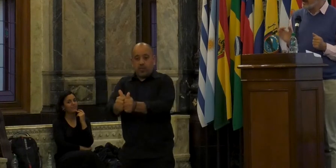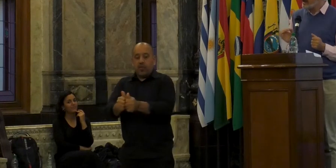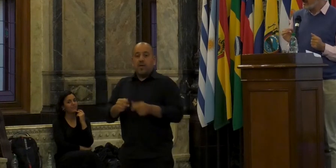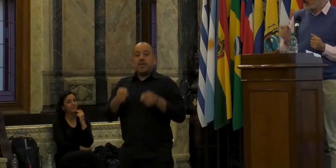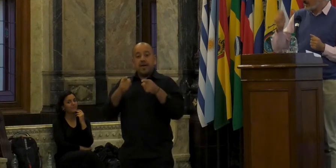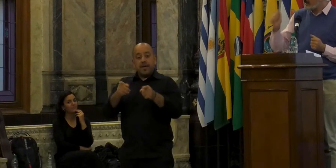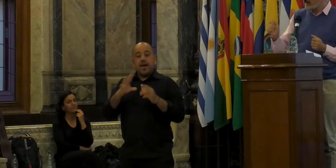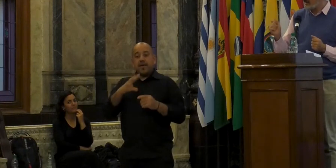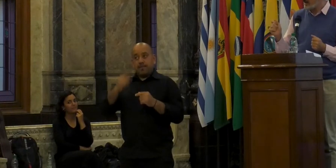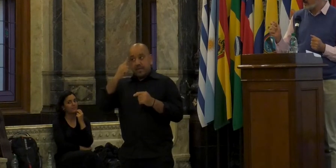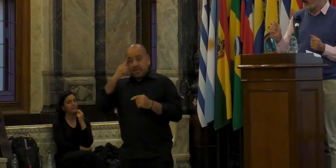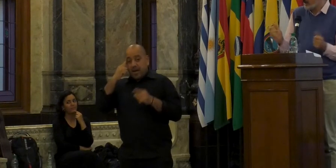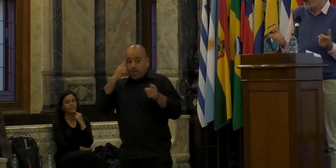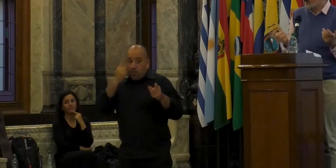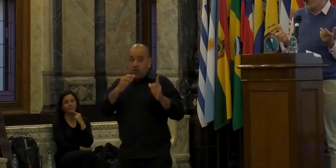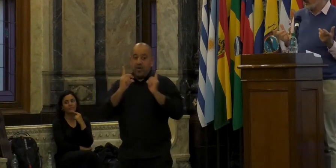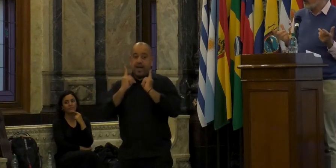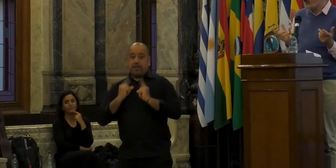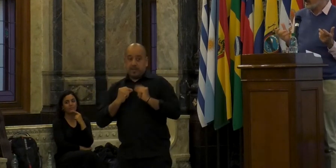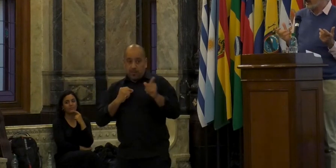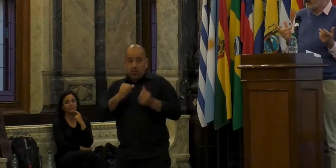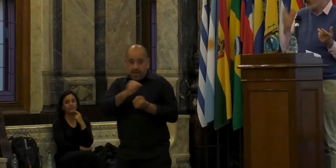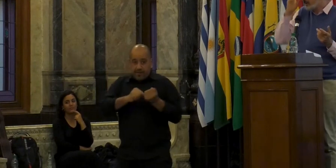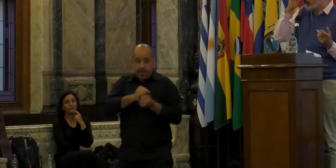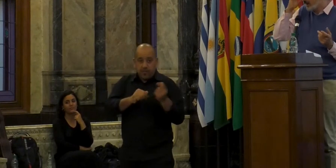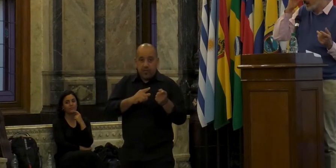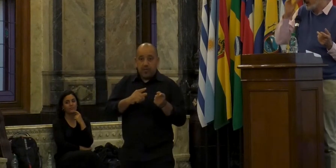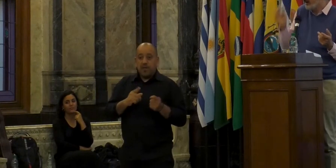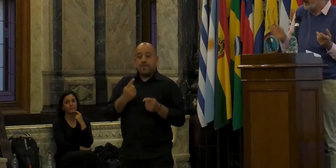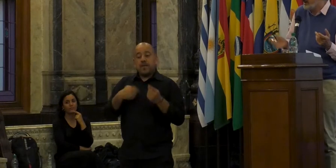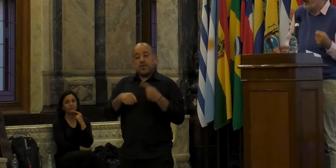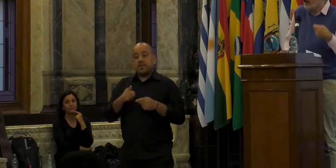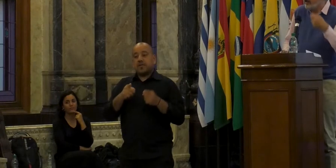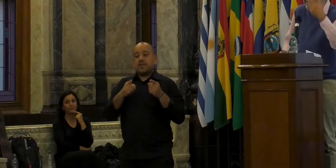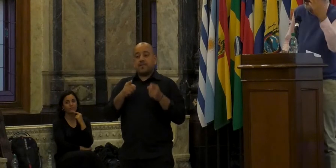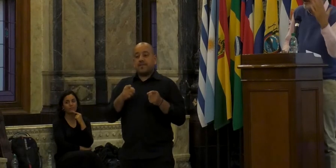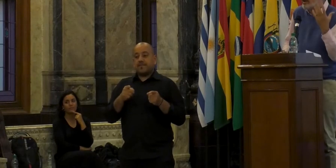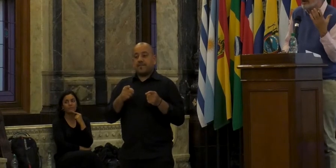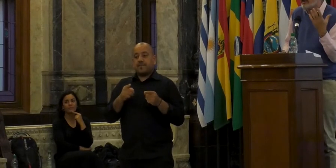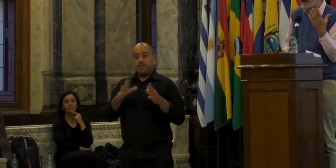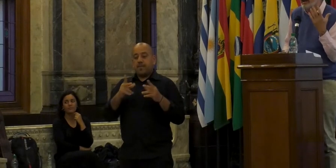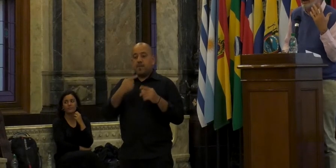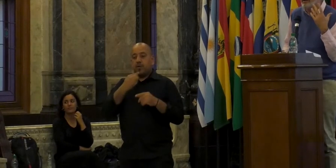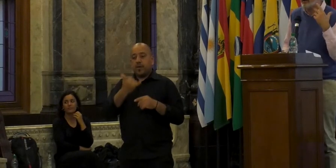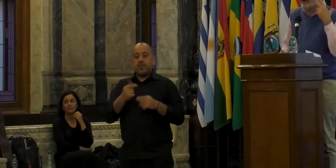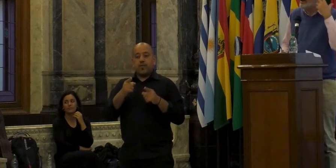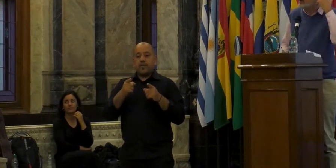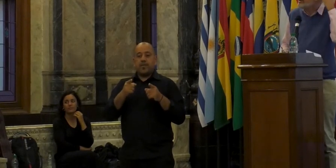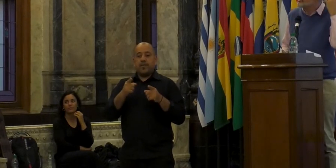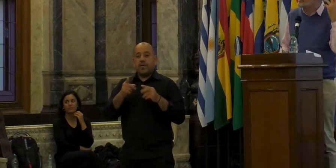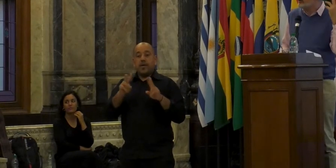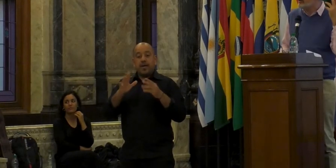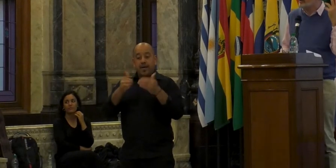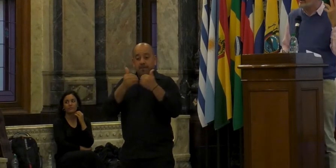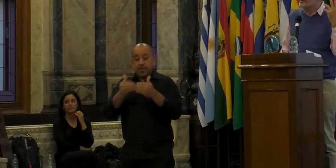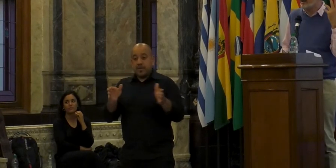Y hay que decidir si me vas a lavar la camisa. Esto ha salido en algunos de mis talleres, ¿no? Y en un caso fue el